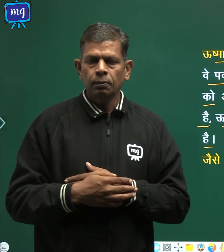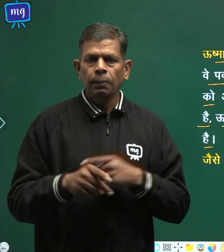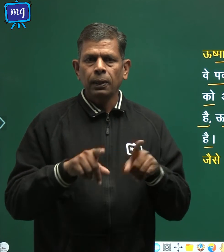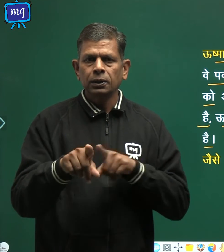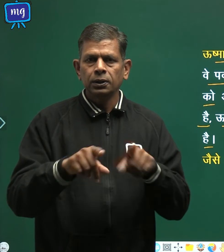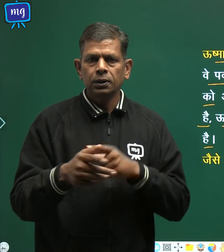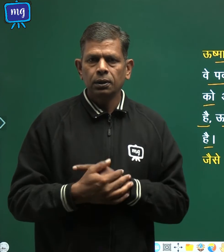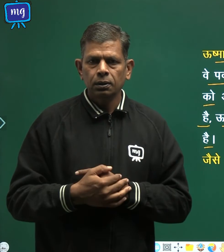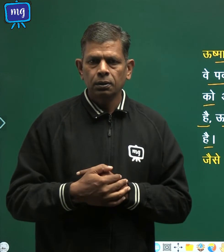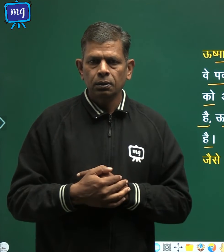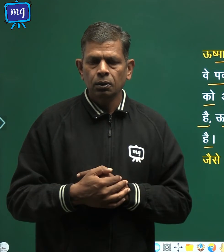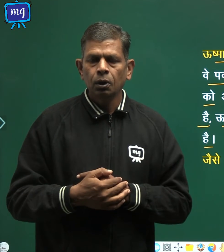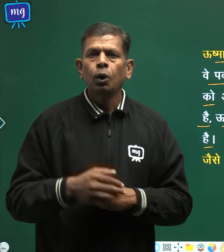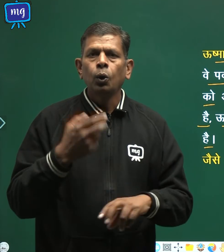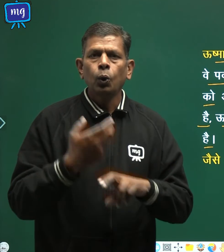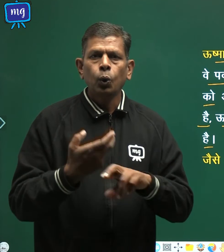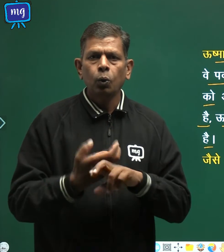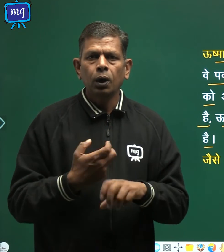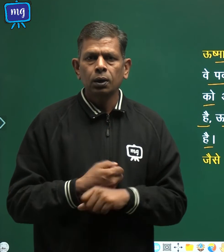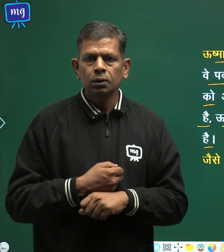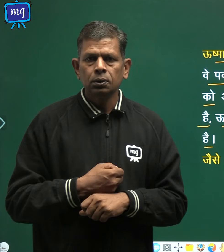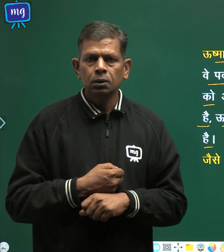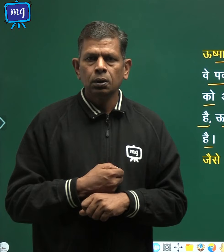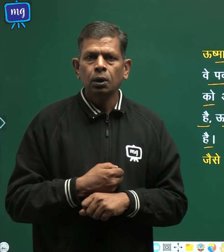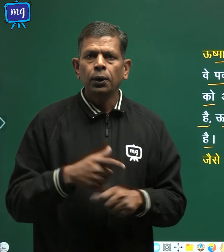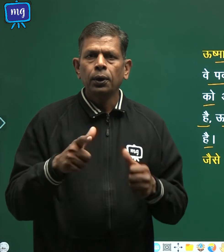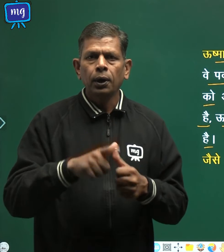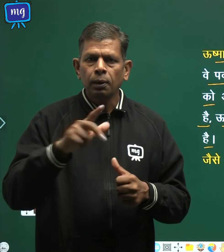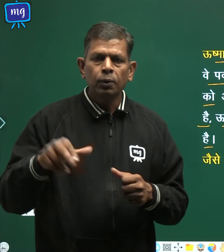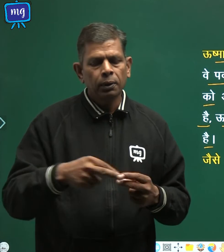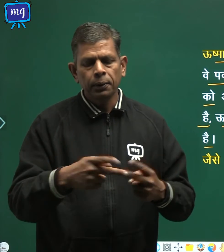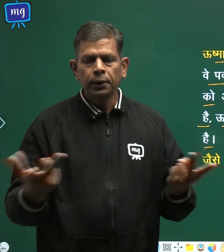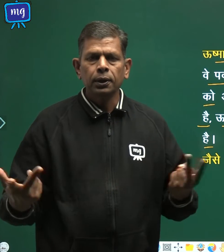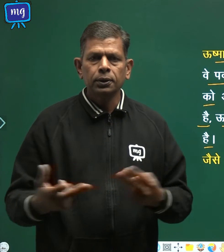जैसे लोहा, एल्यूमीनियम आदि।